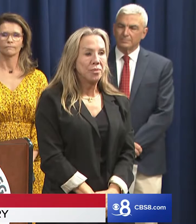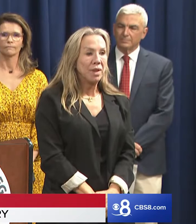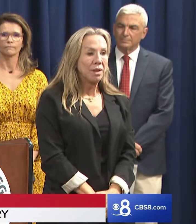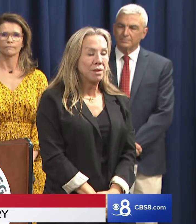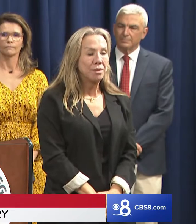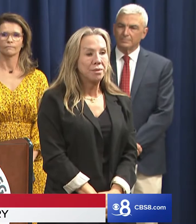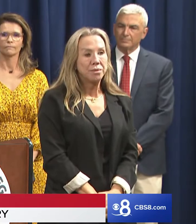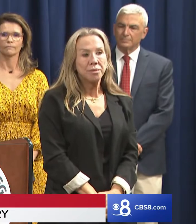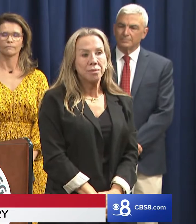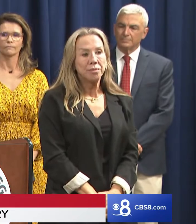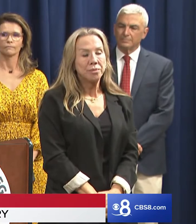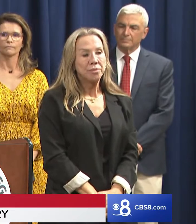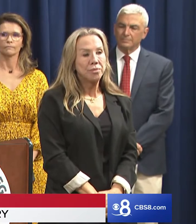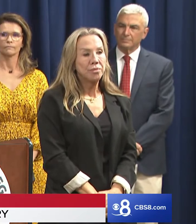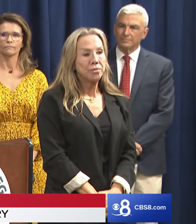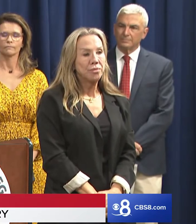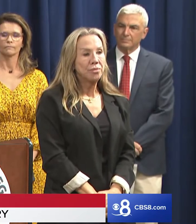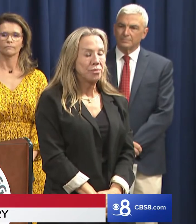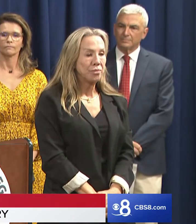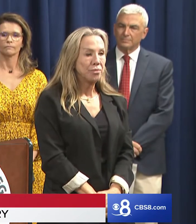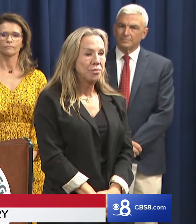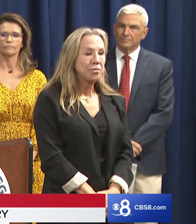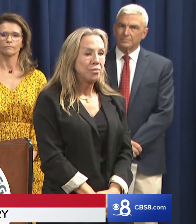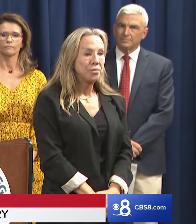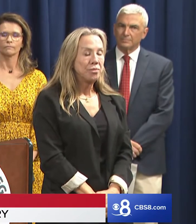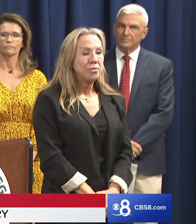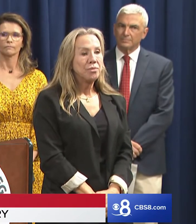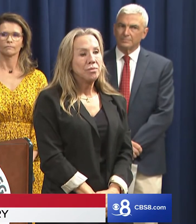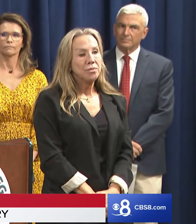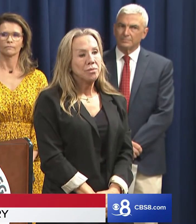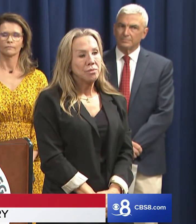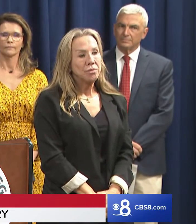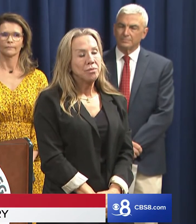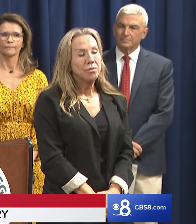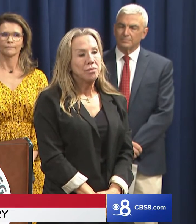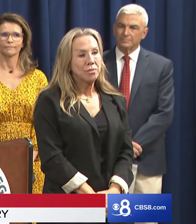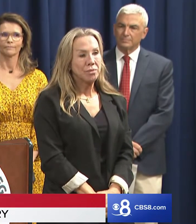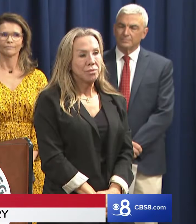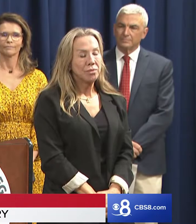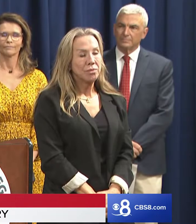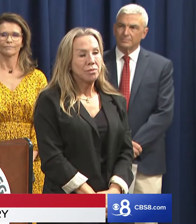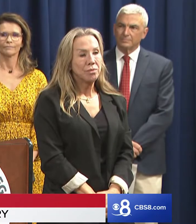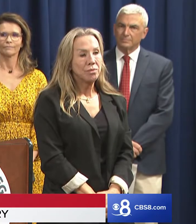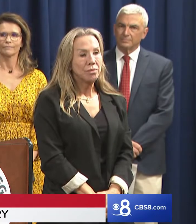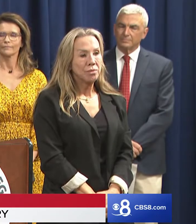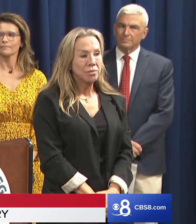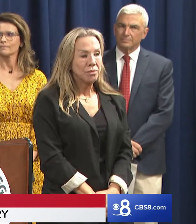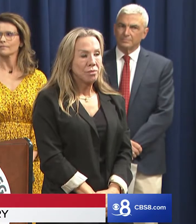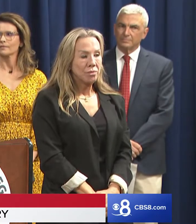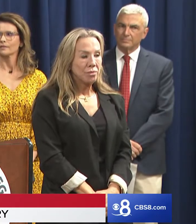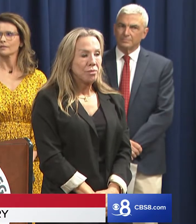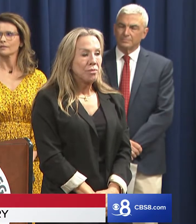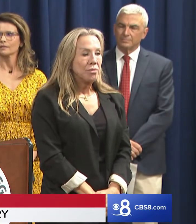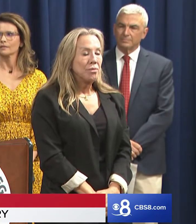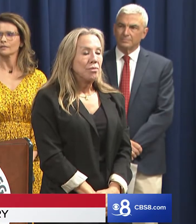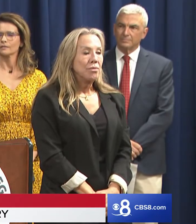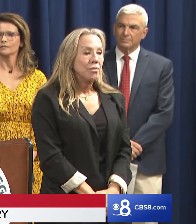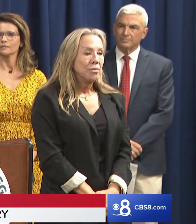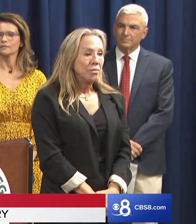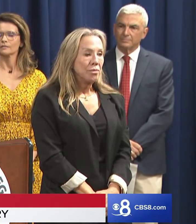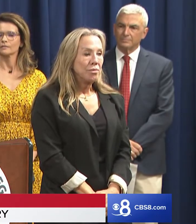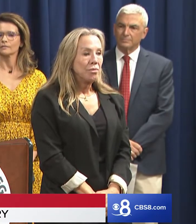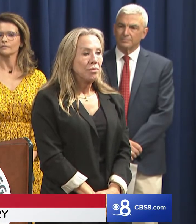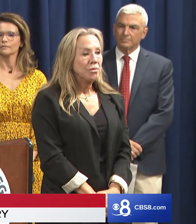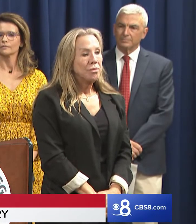sucediendo. La advertencia de hervir agua, es muy importante que la información que estamos ahora